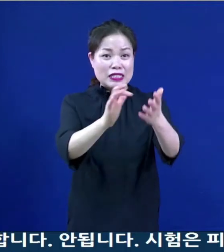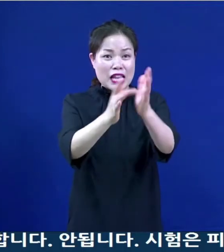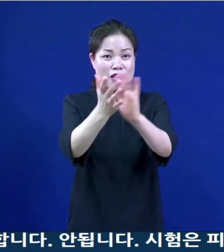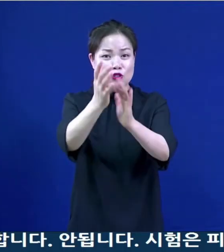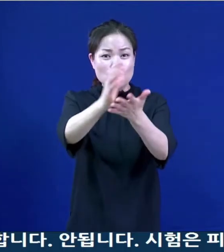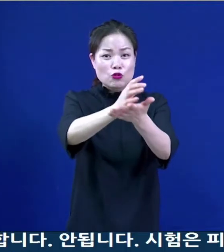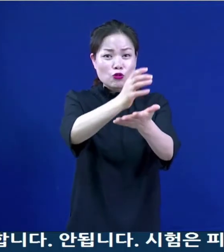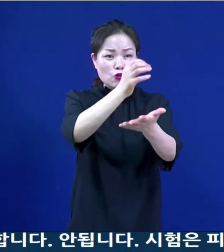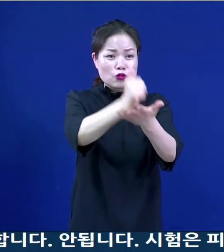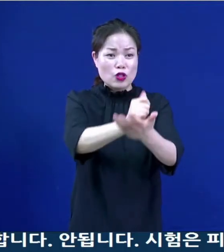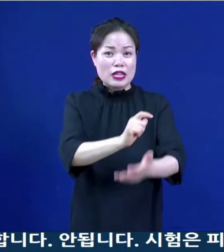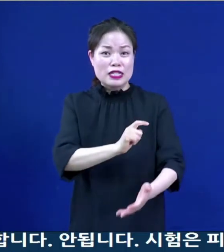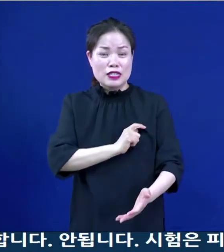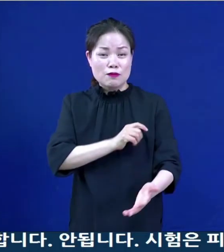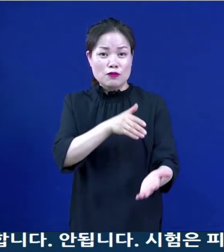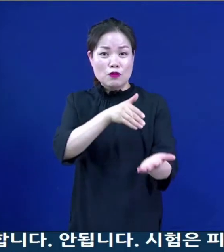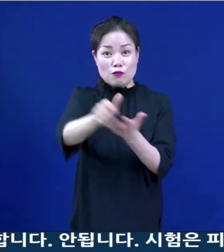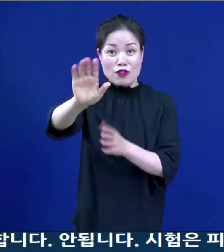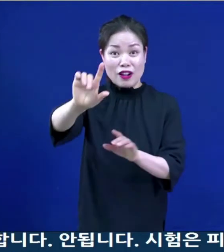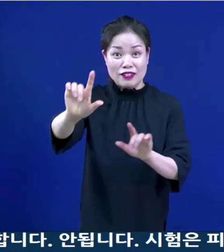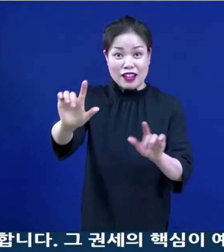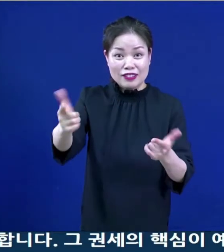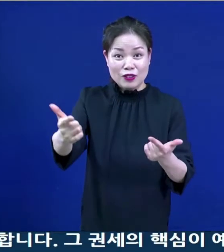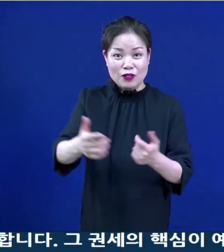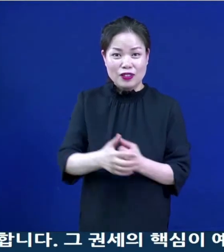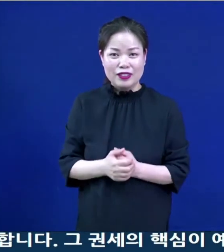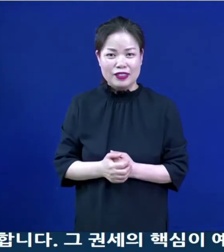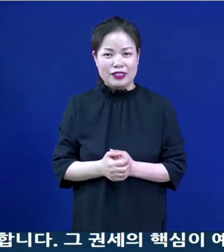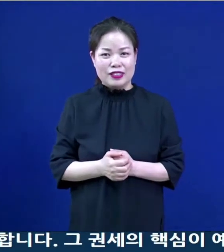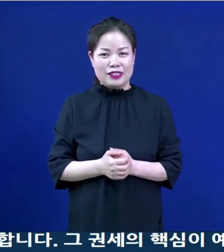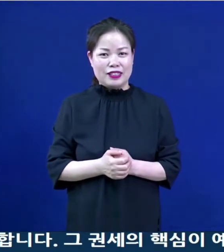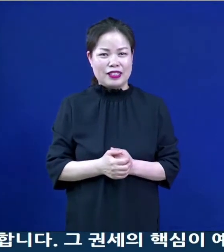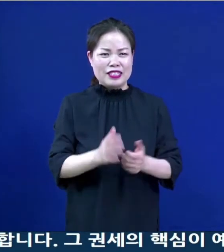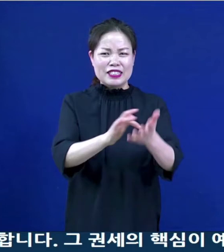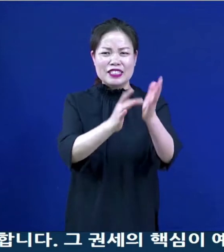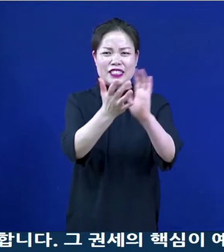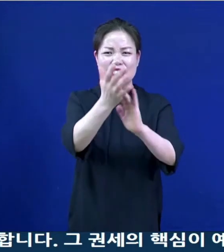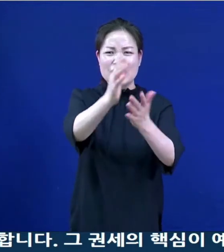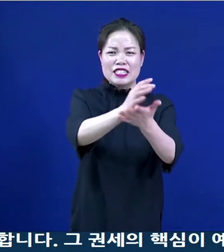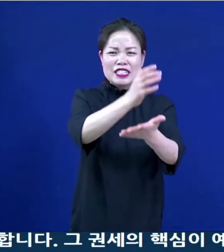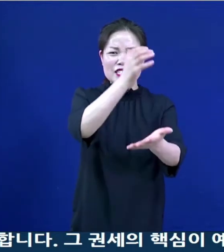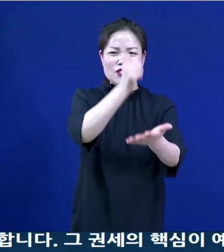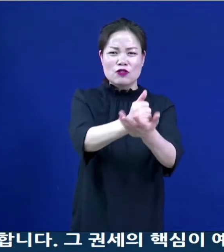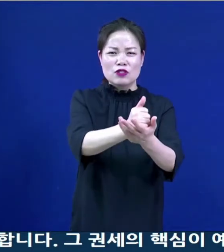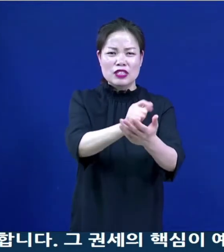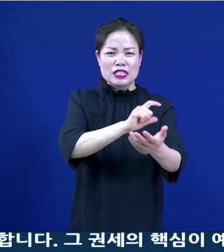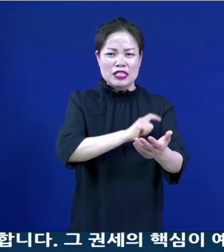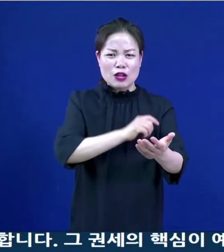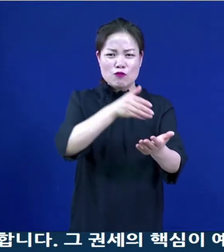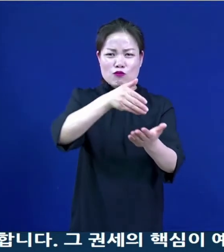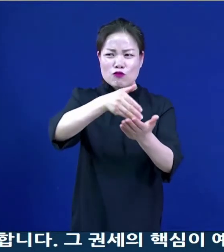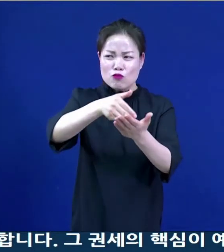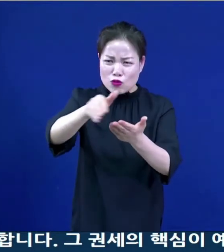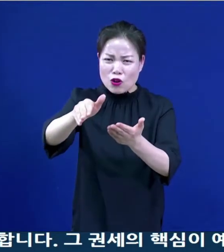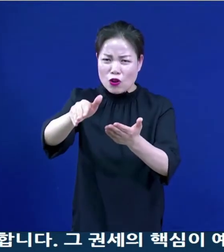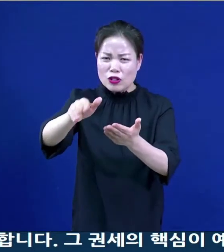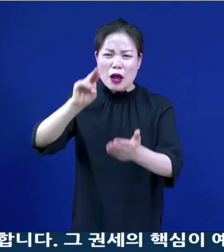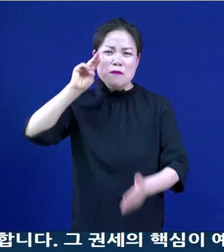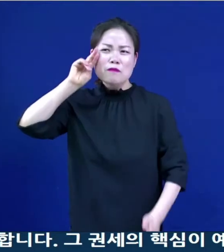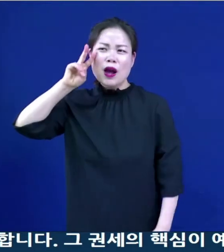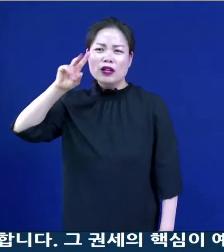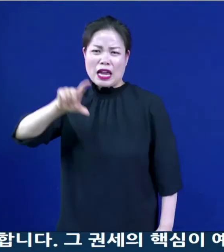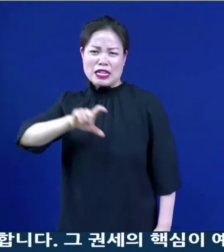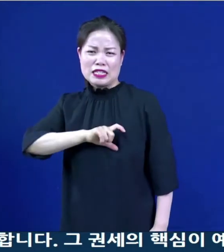예수 그리스도의 이름으로 물러가라 이렇게 한 게 아니고 예수 그리스도의 이름으로 물러가라 하는